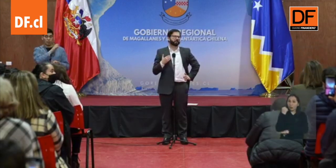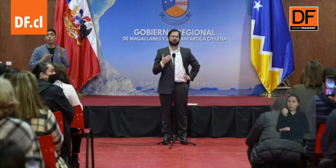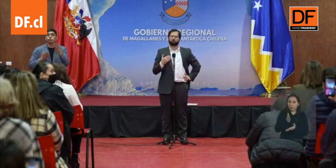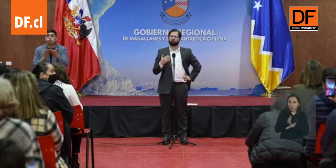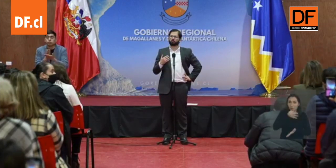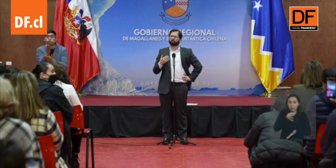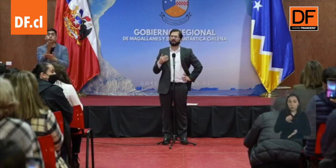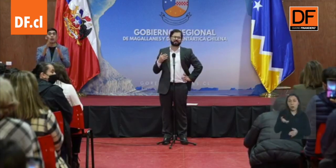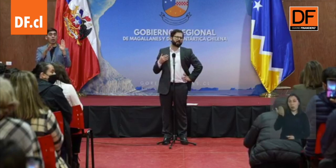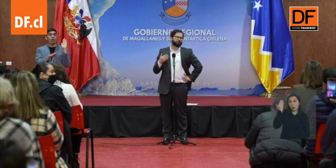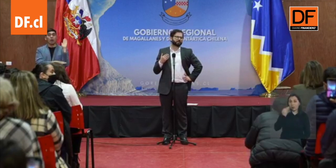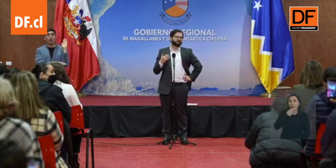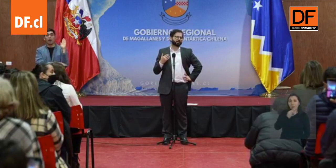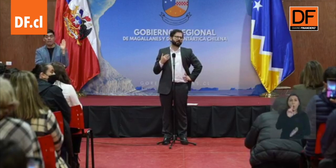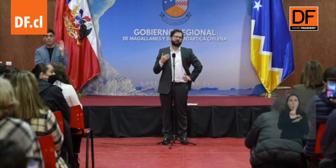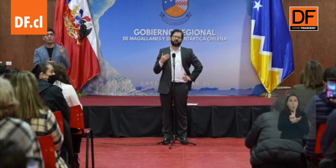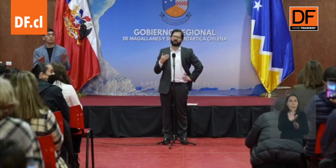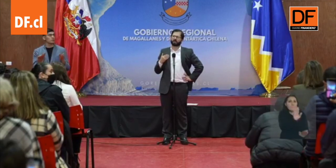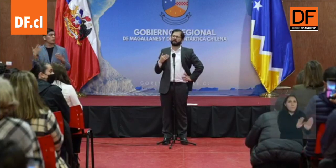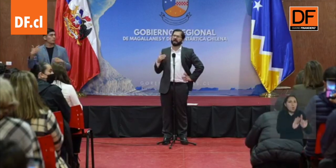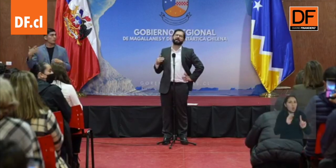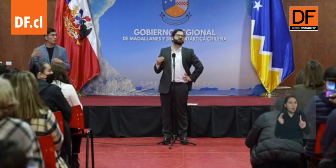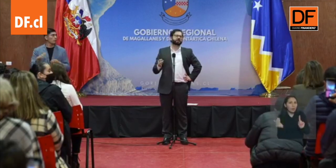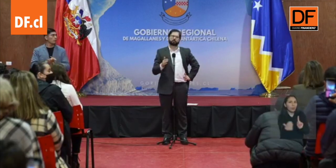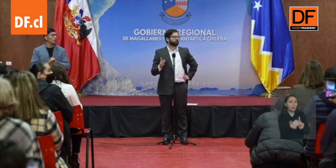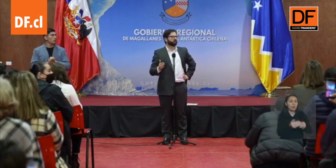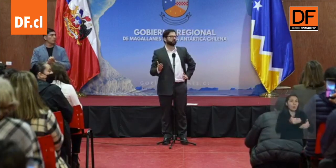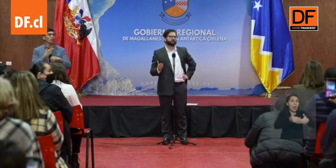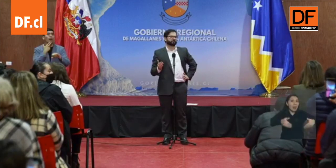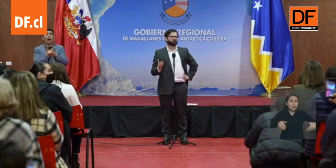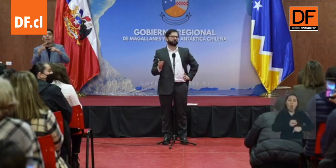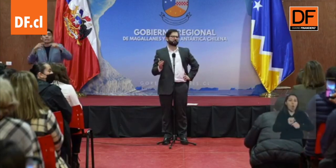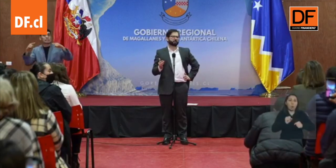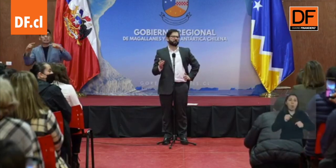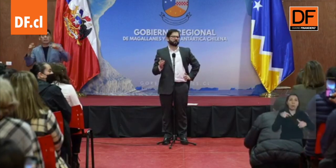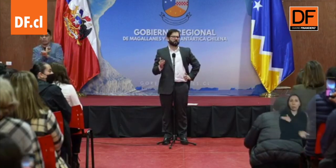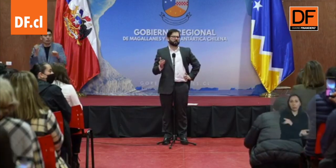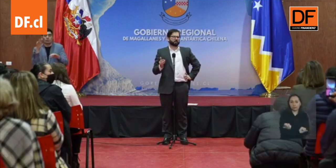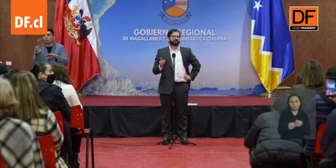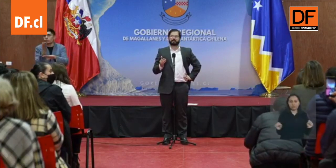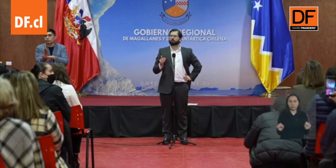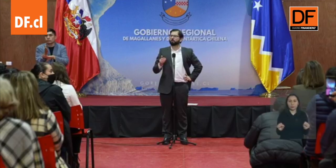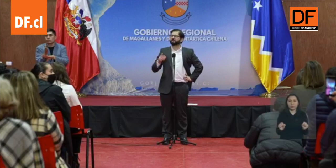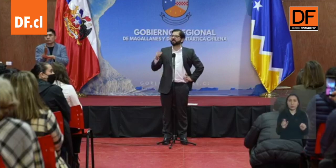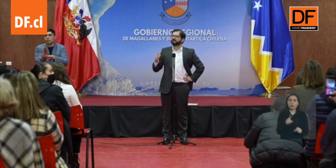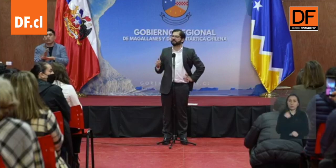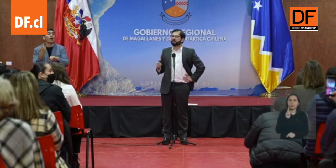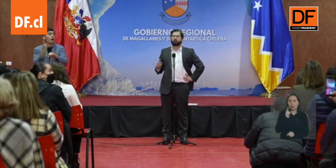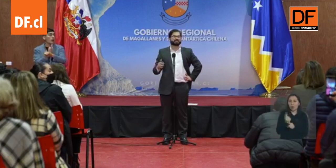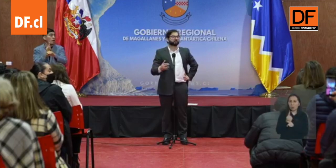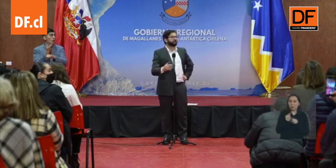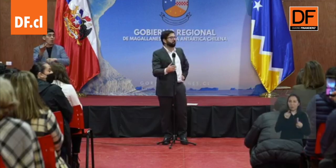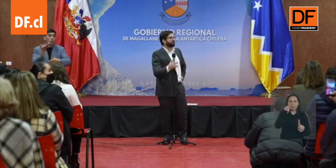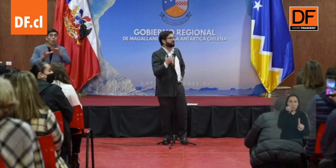decía lo de las áreas protegidas, de que hay límites que no se pueden cruzar. Y tendremos que conversar en esa